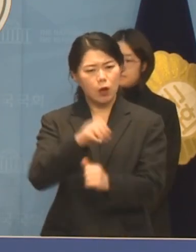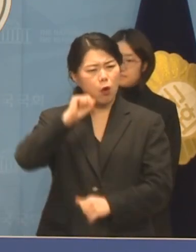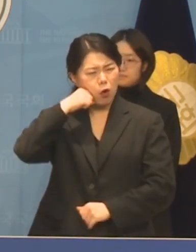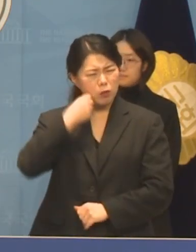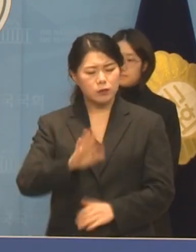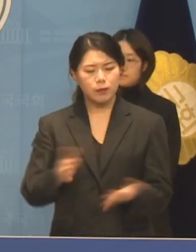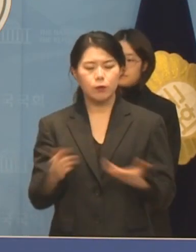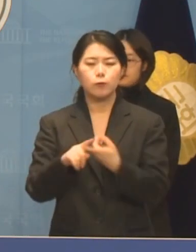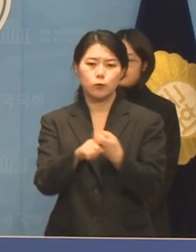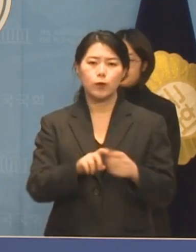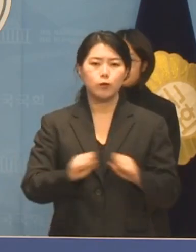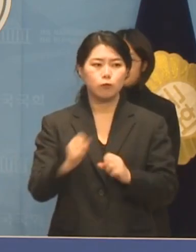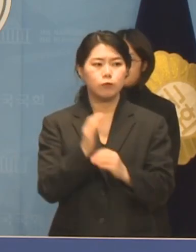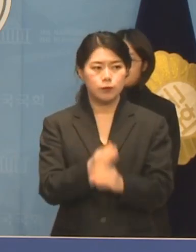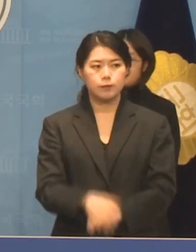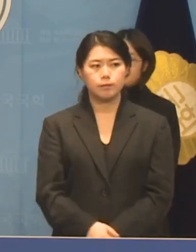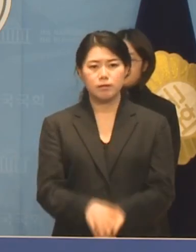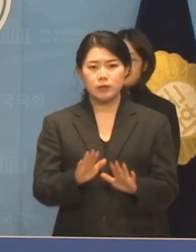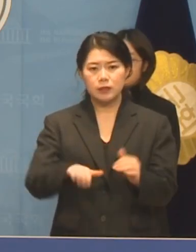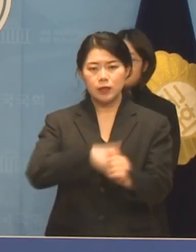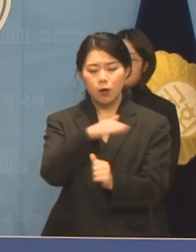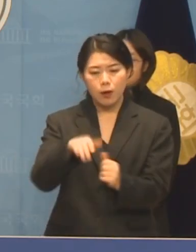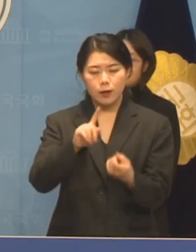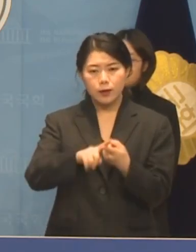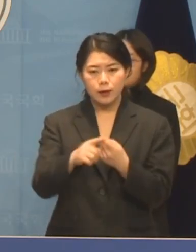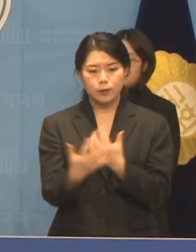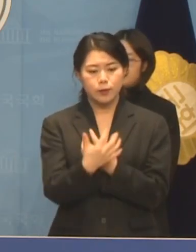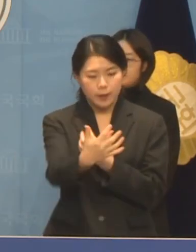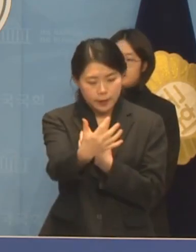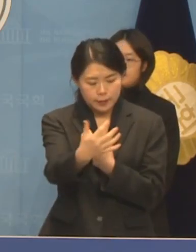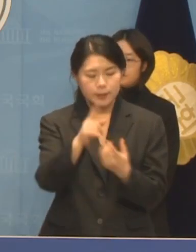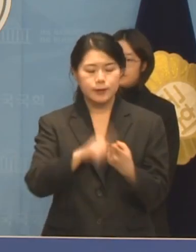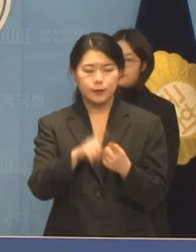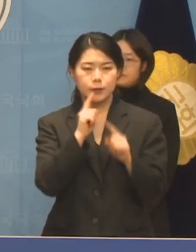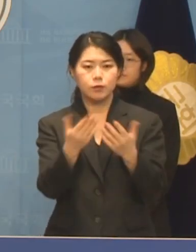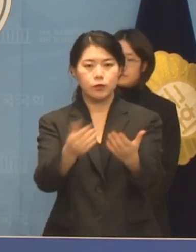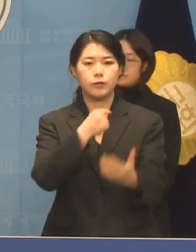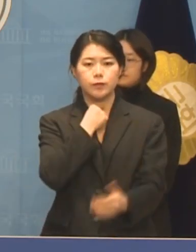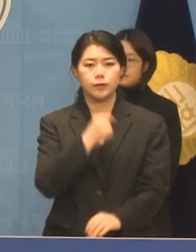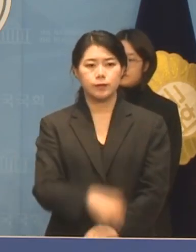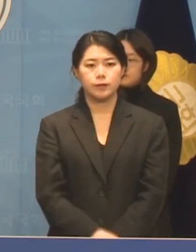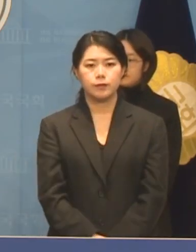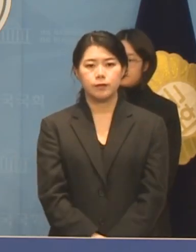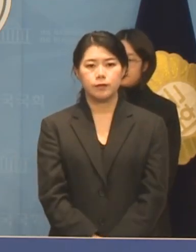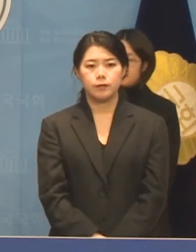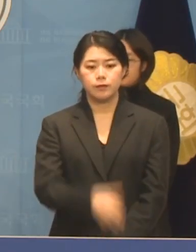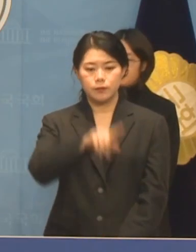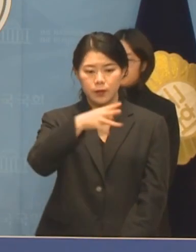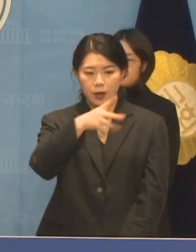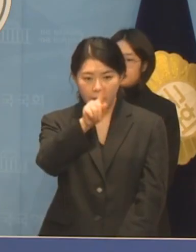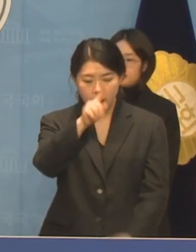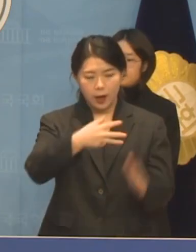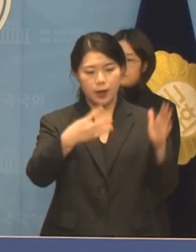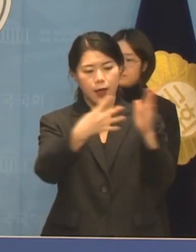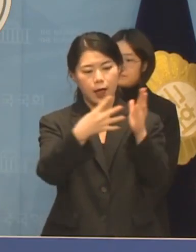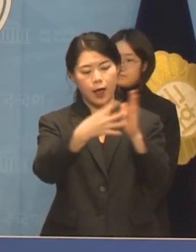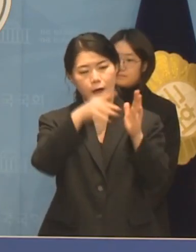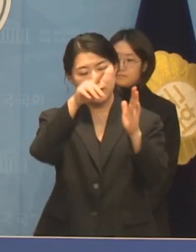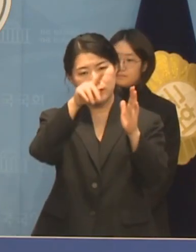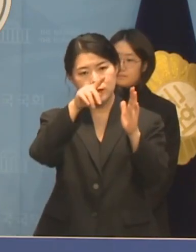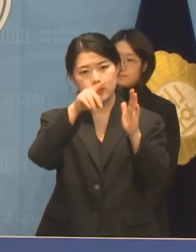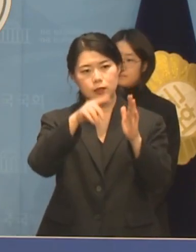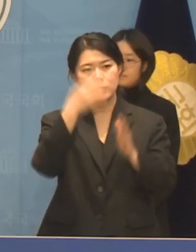있다는 차원에서 지금 직면해 있는 총회에 관련된 말씀을 드리고자 합니다. 카라는 사단법인 승인을 받은